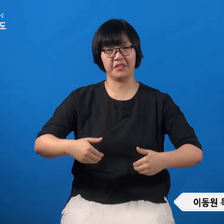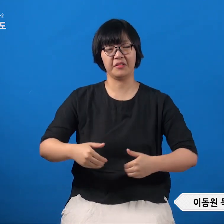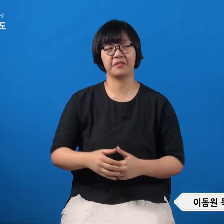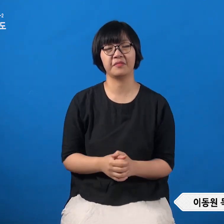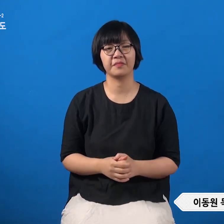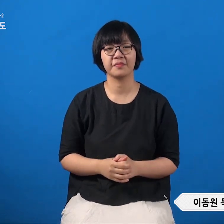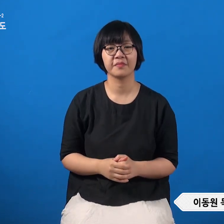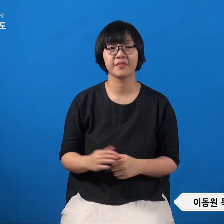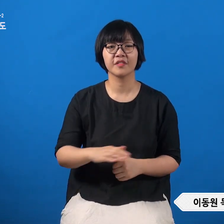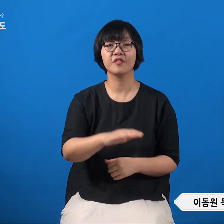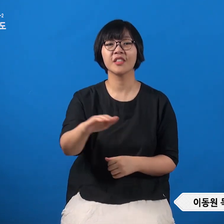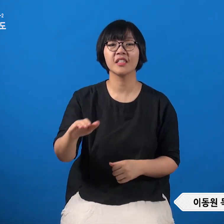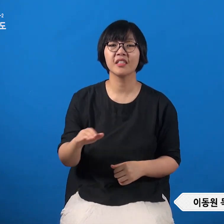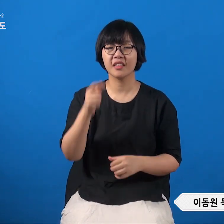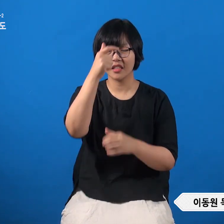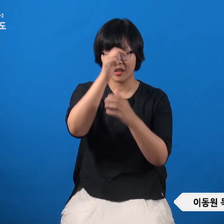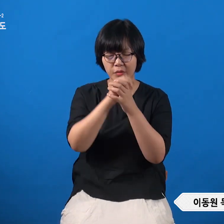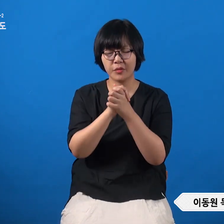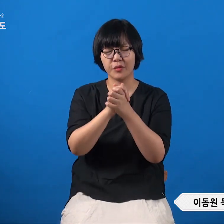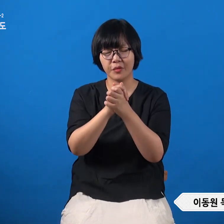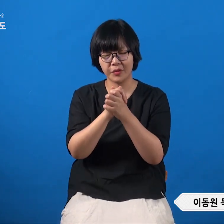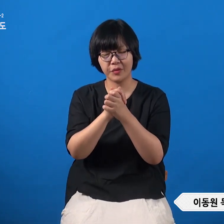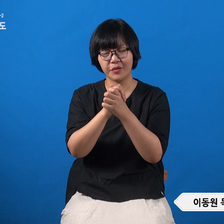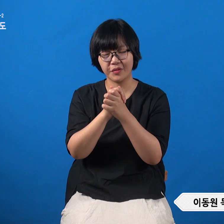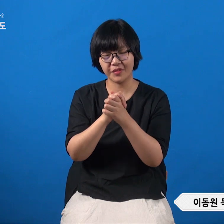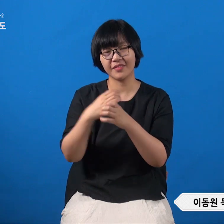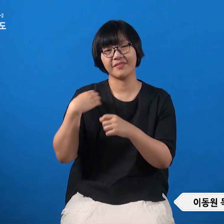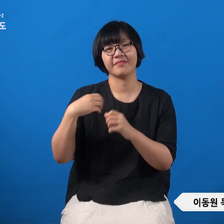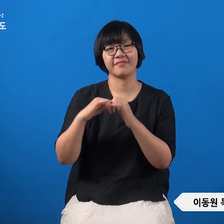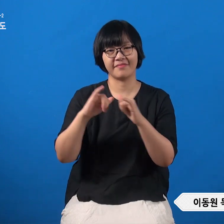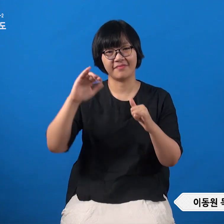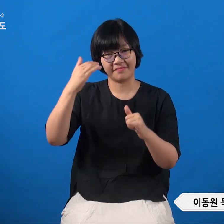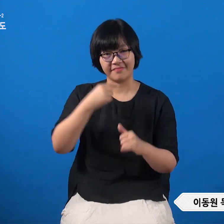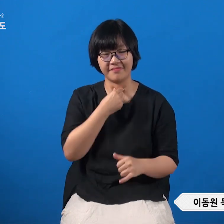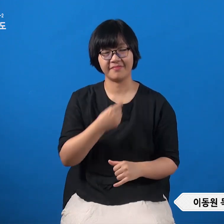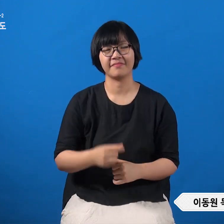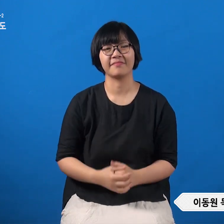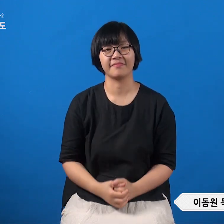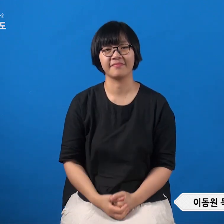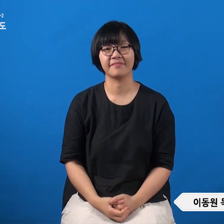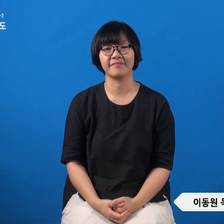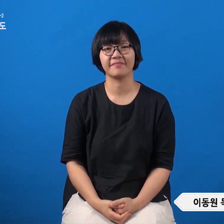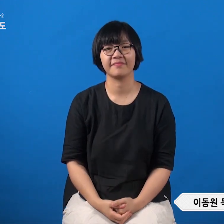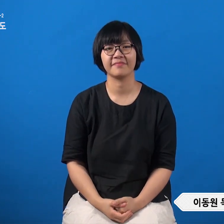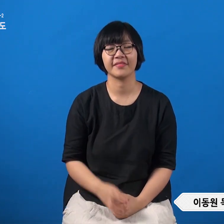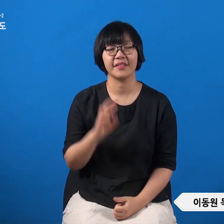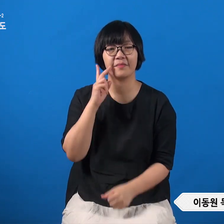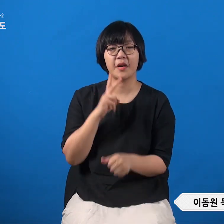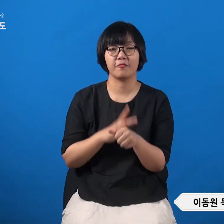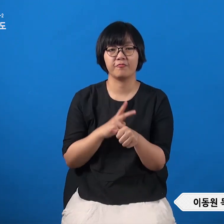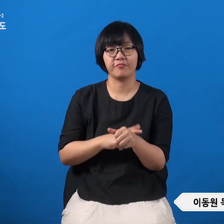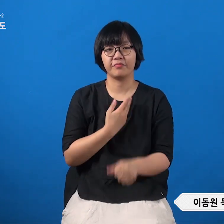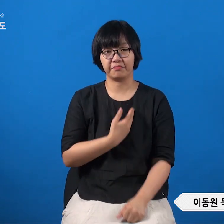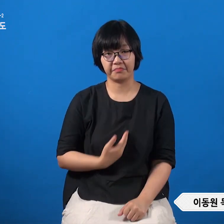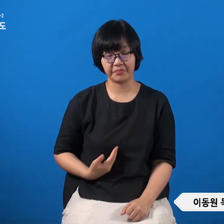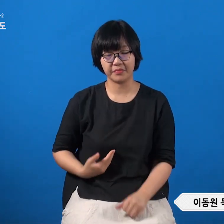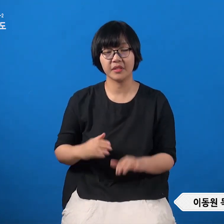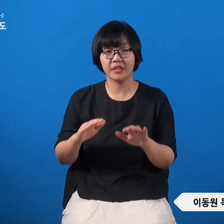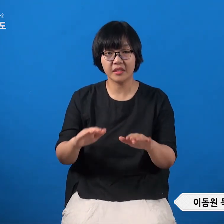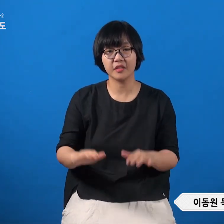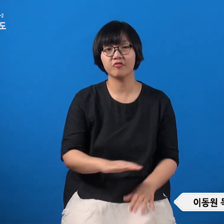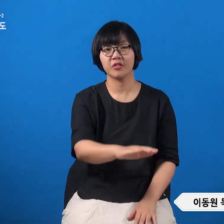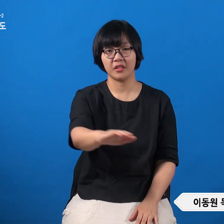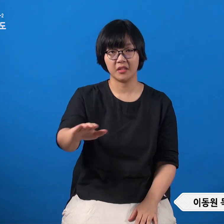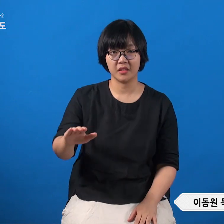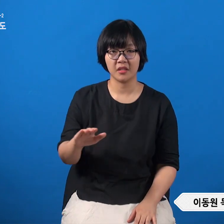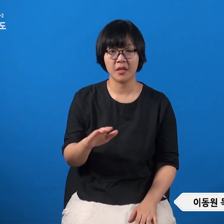기도의 제목이 우리의 기도 제목이 될 수 있기를 주의 이름으로 축원합니다. 바울 사도는 이제 우리의